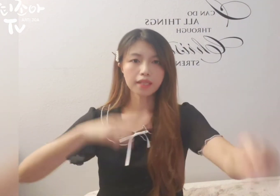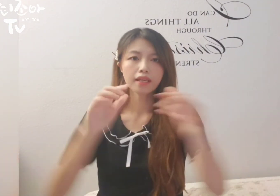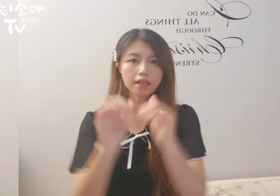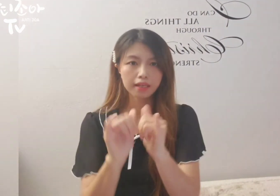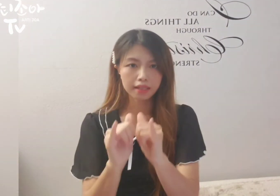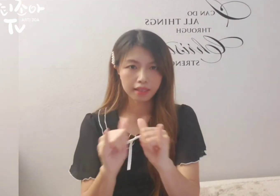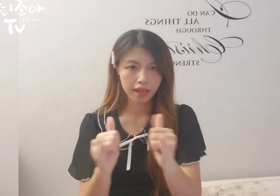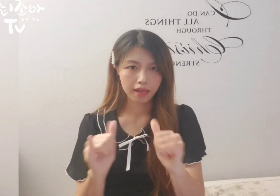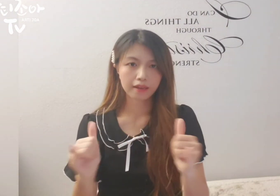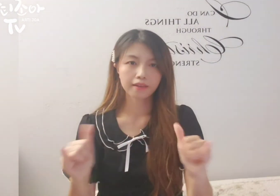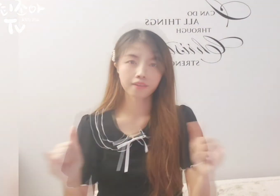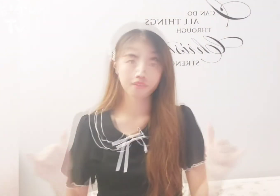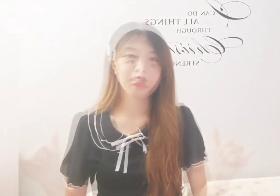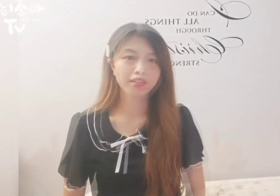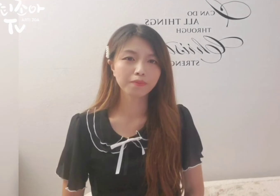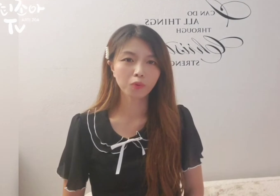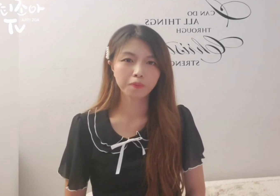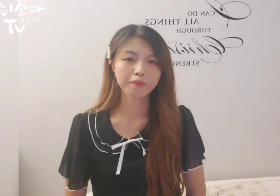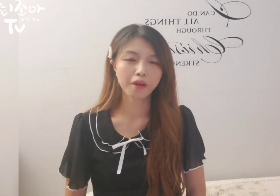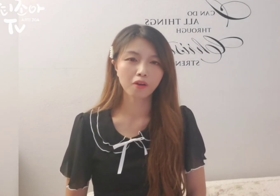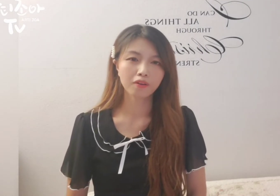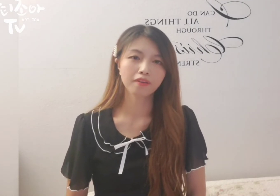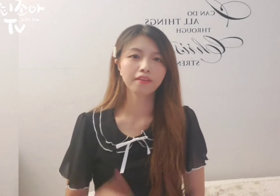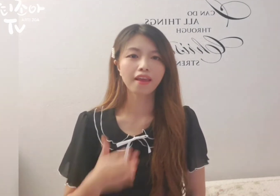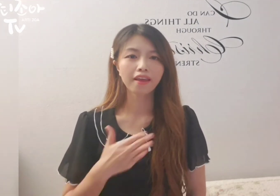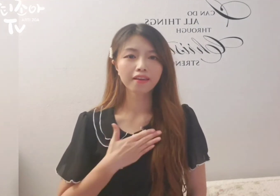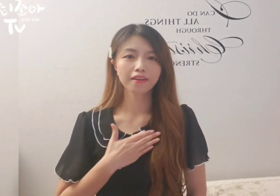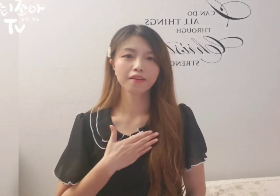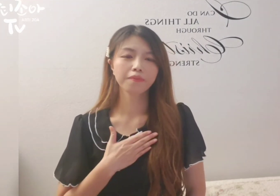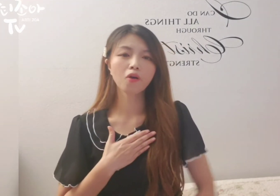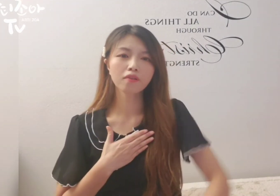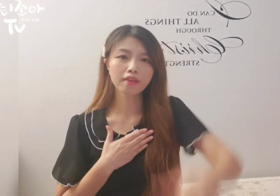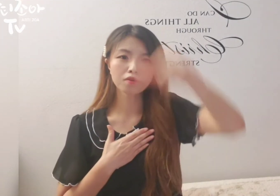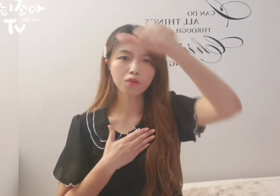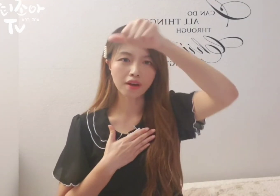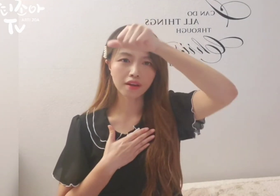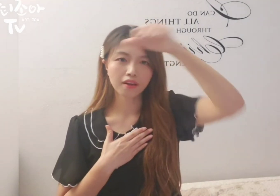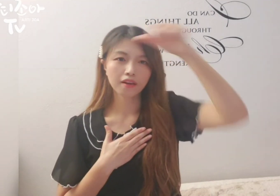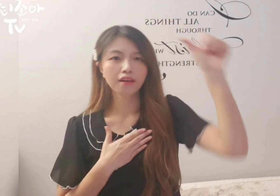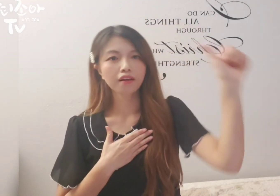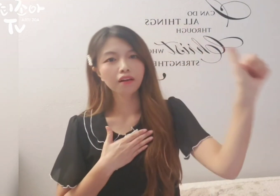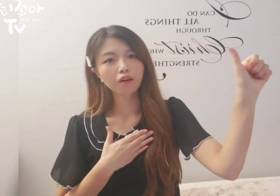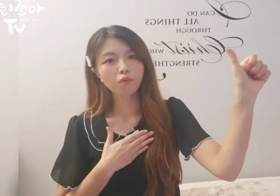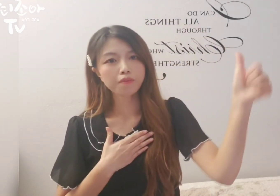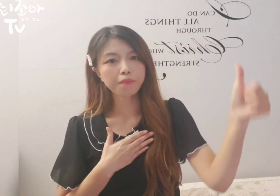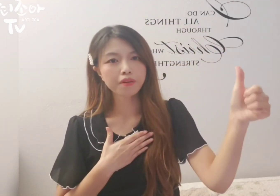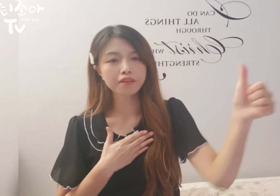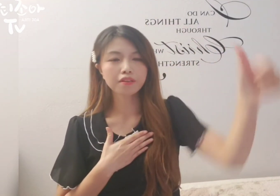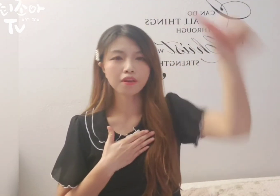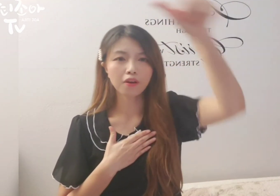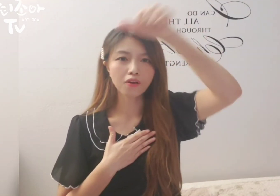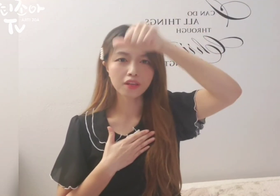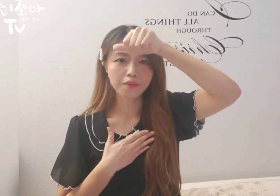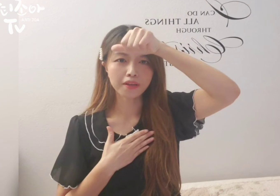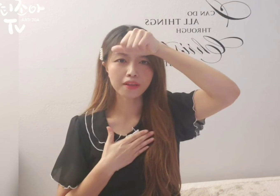찬양해 주의 이름 높이며 내 평생수하 엄지만 펼치셔서요 이마에